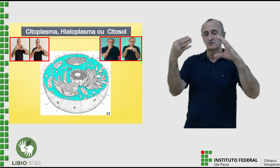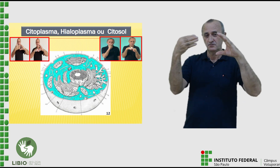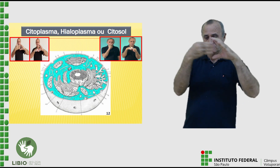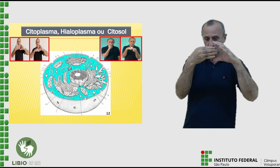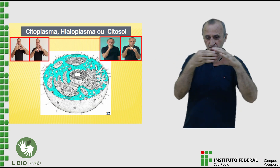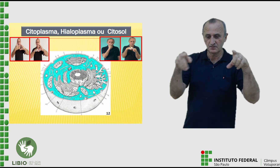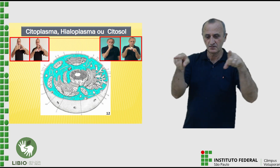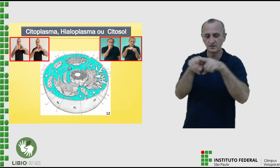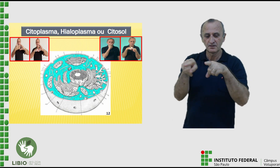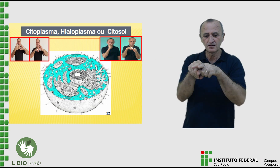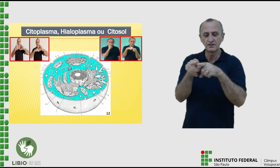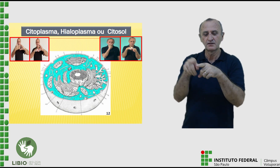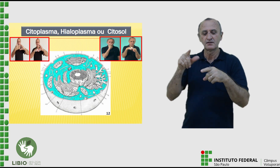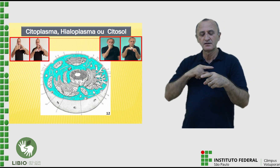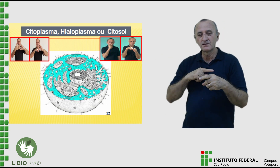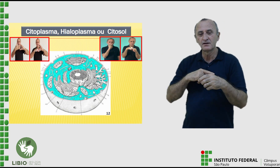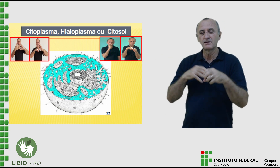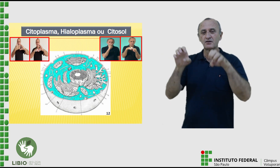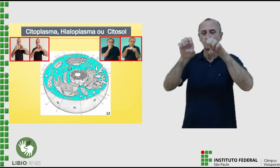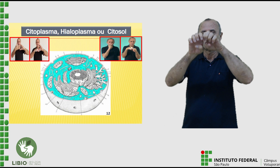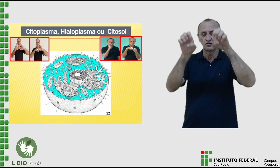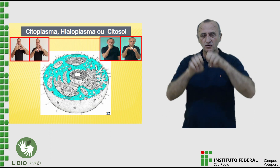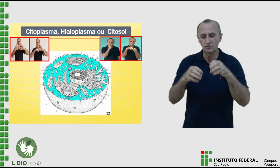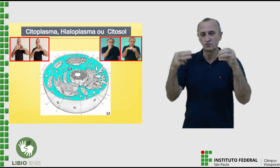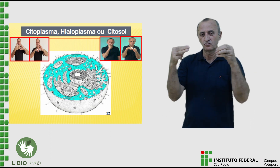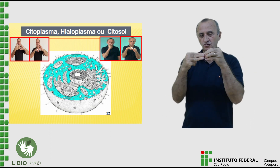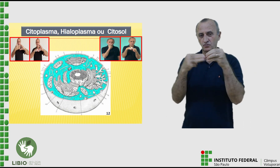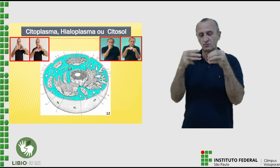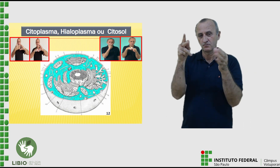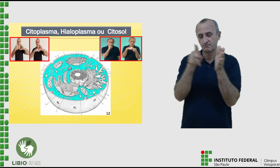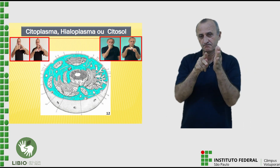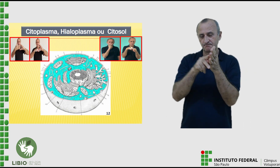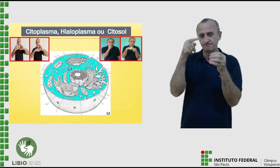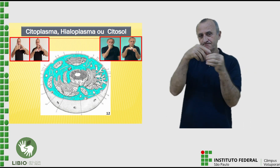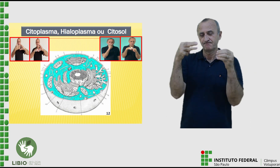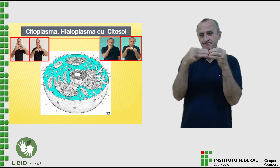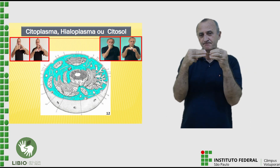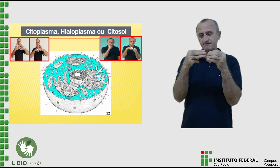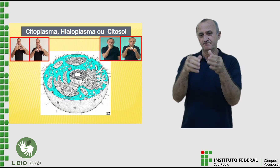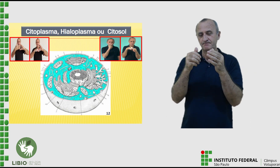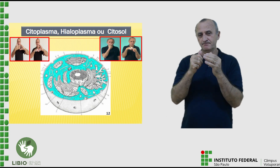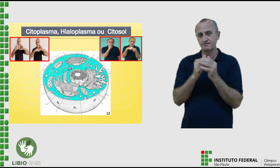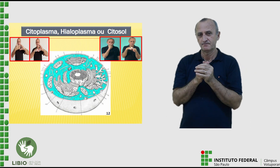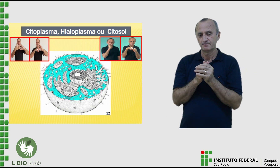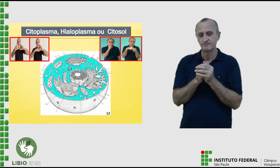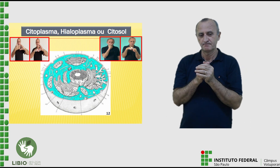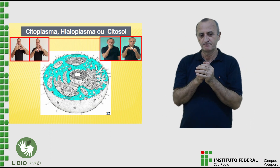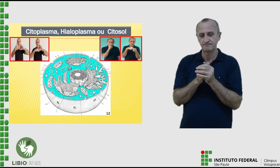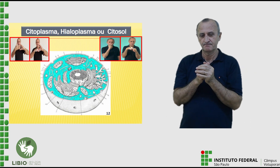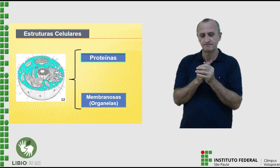reações químicas. No citoplasma também estão presentes várias estruturas